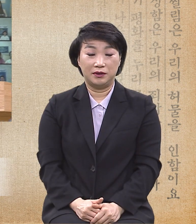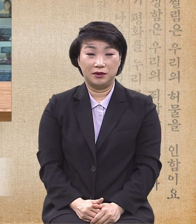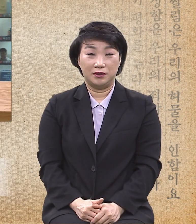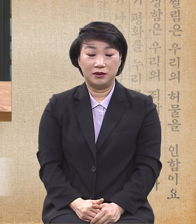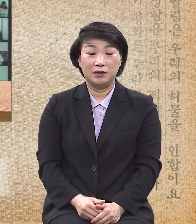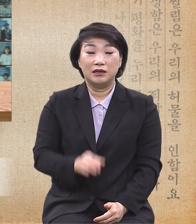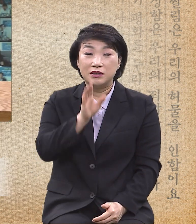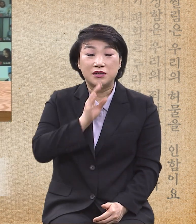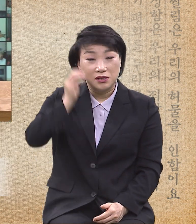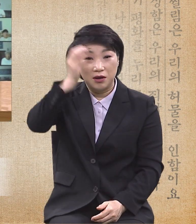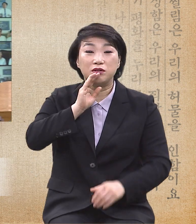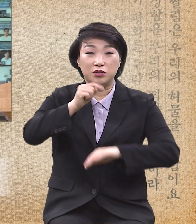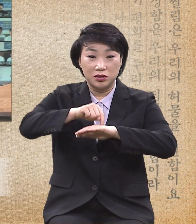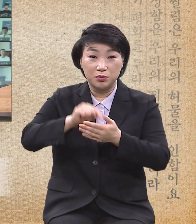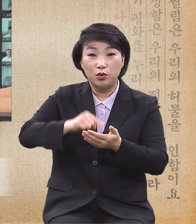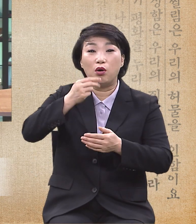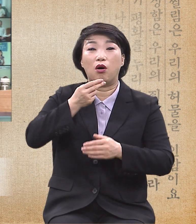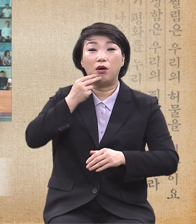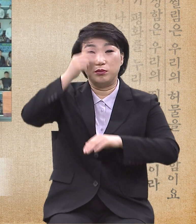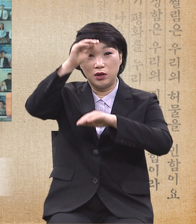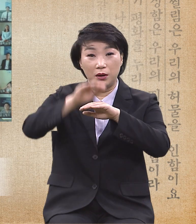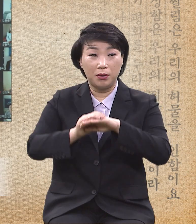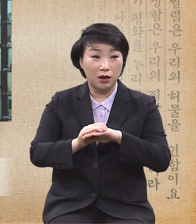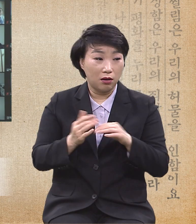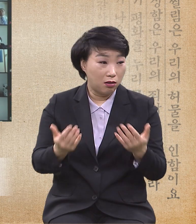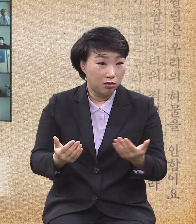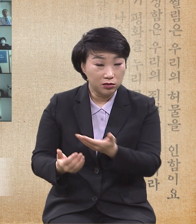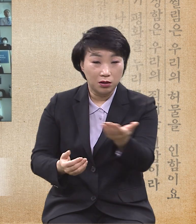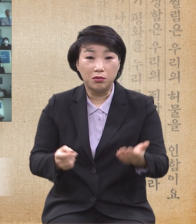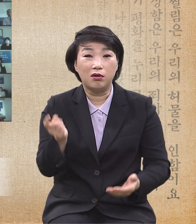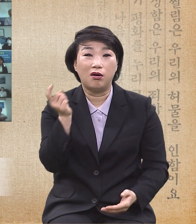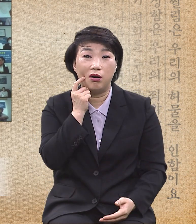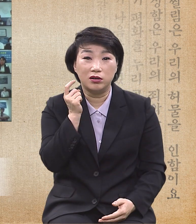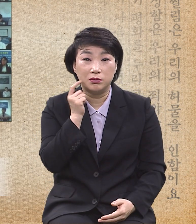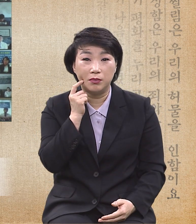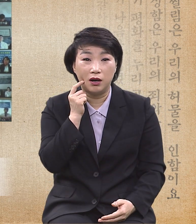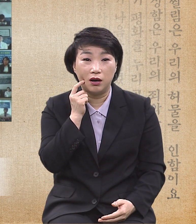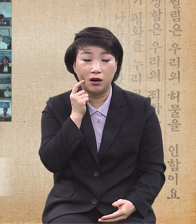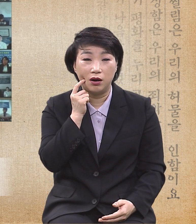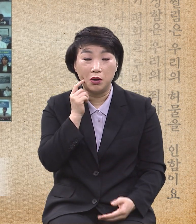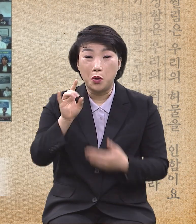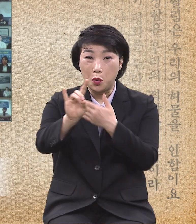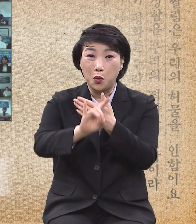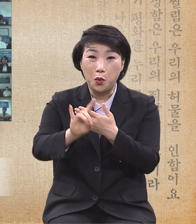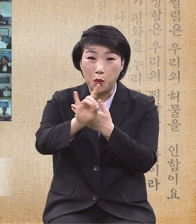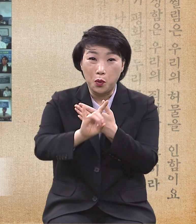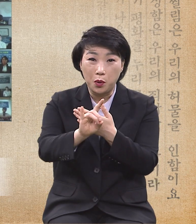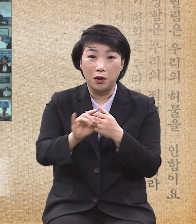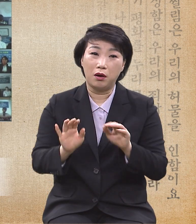이 신령과 진정이 없는 예배, 가식, 외식,